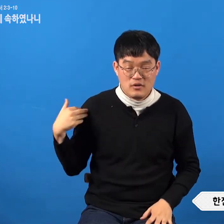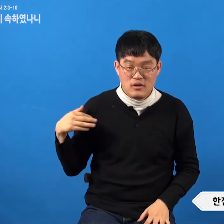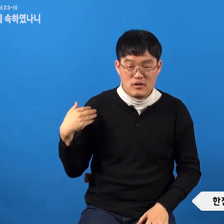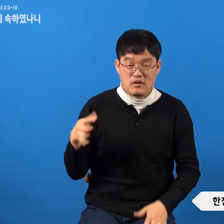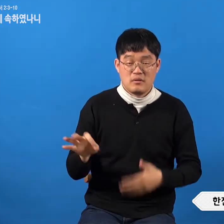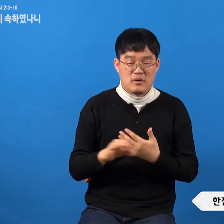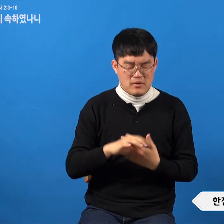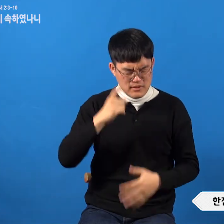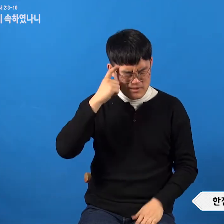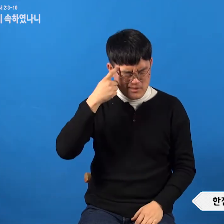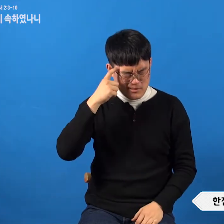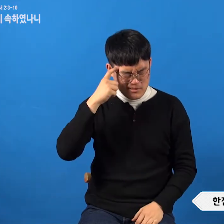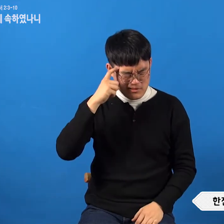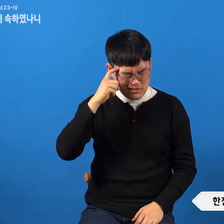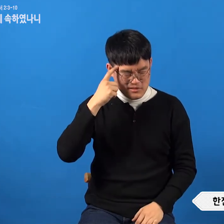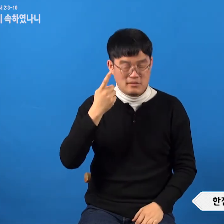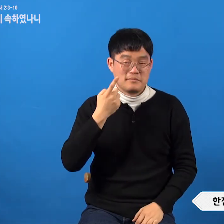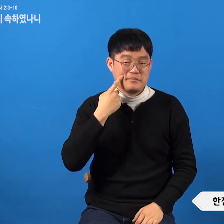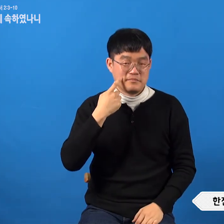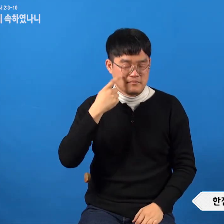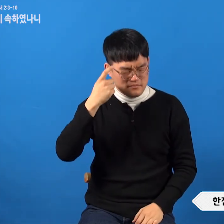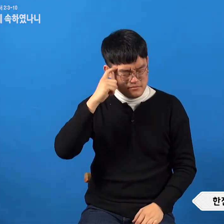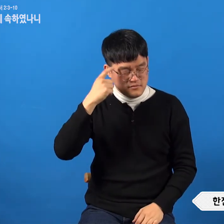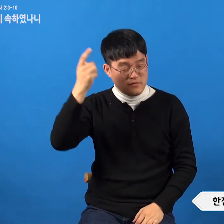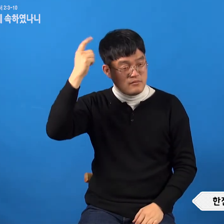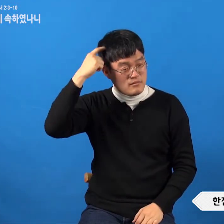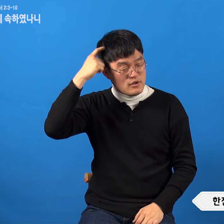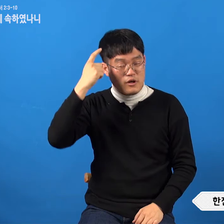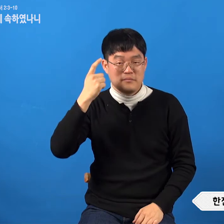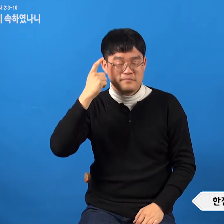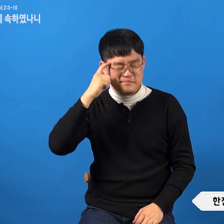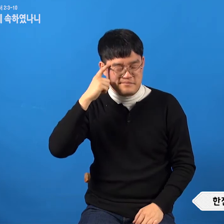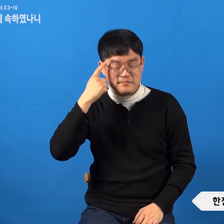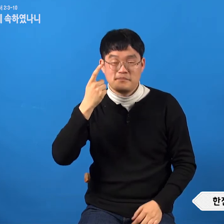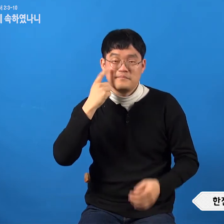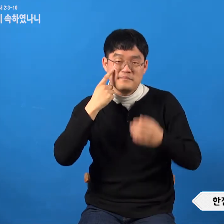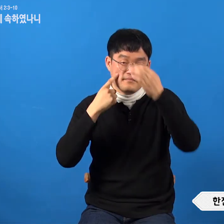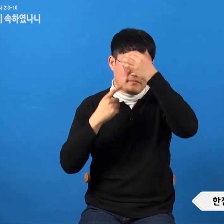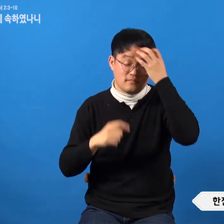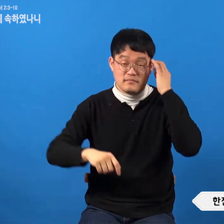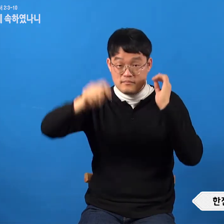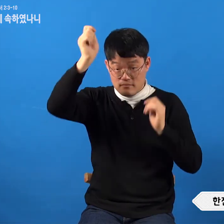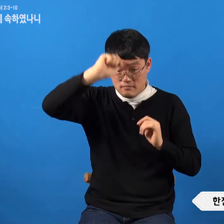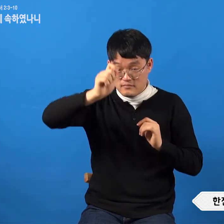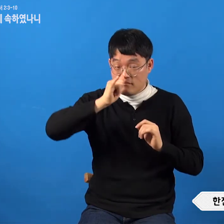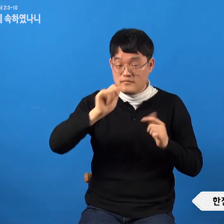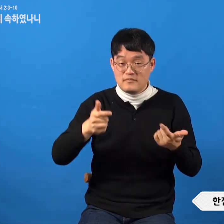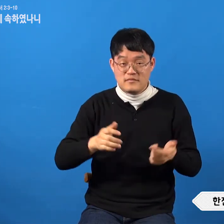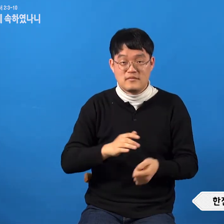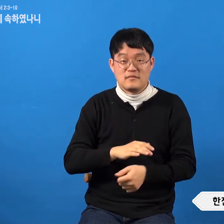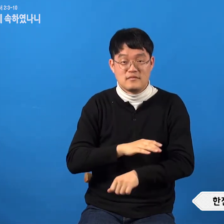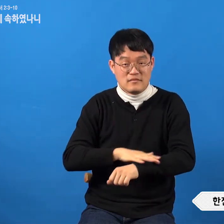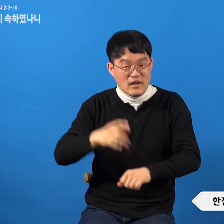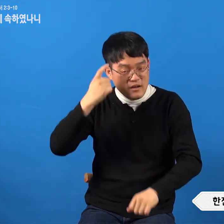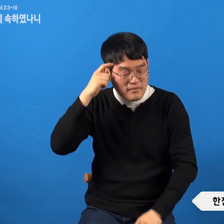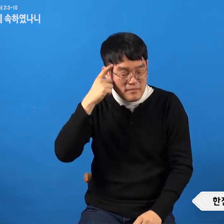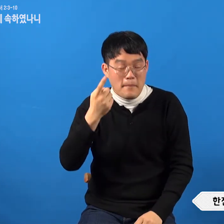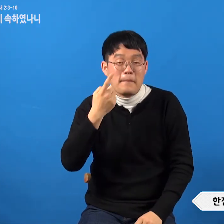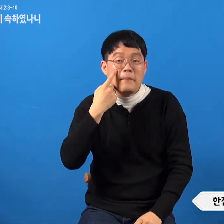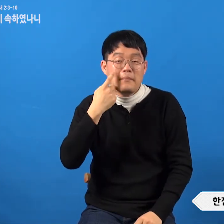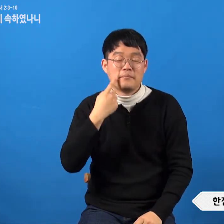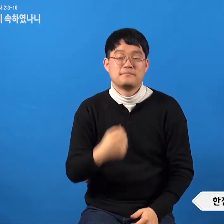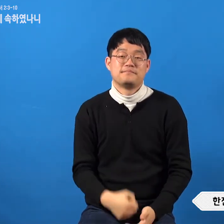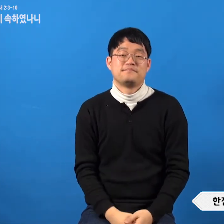그 생각을 해 보십시오. 생각을 머리가 왜 있습니까? 모자 쓰라고 있습니까? 좀 생각을 좀 해 보십시오.